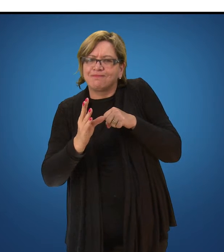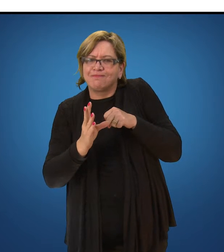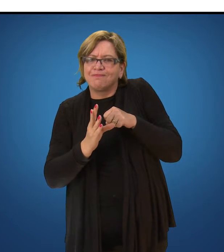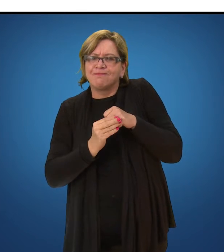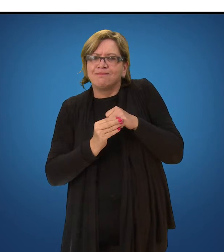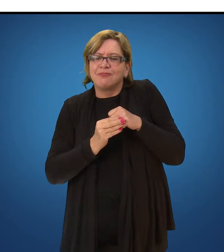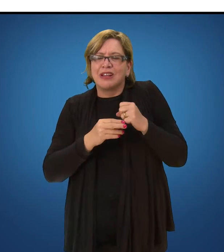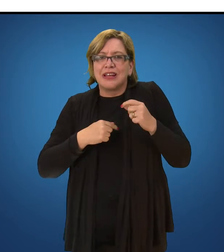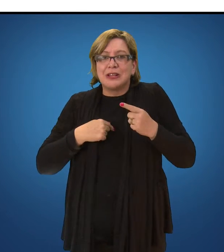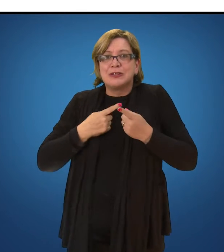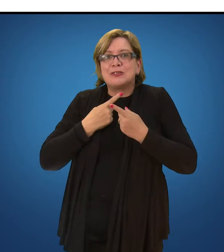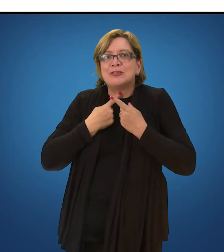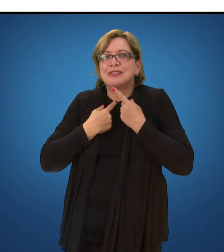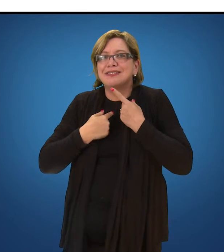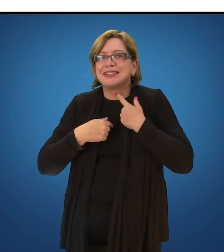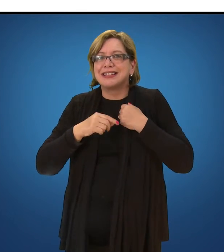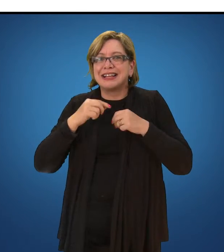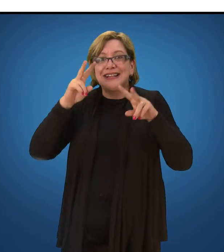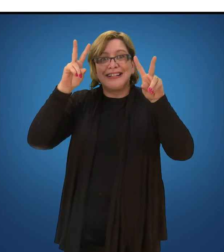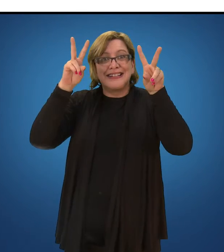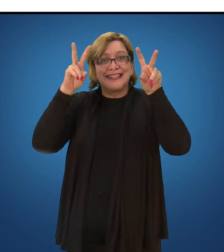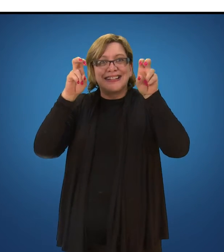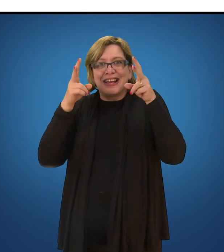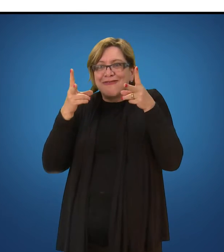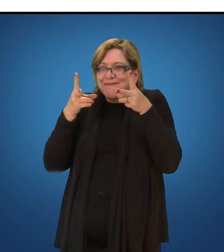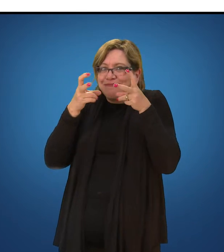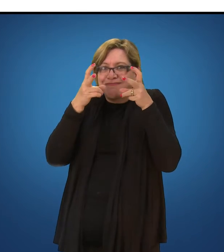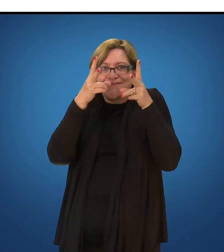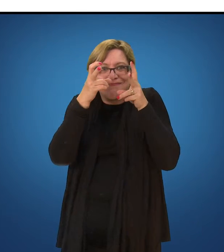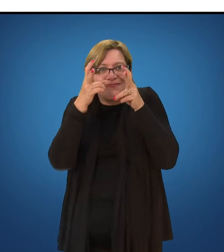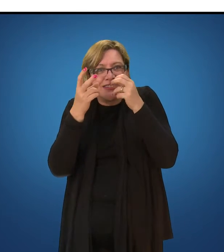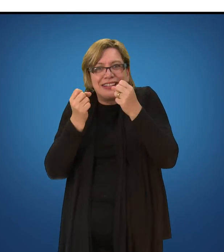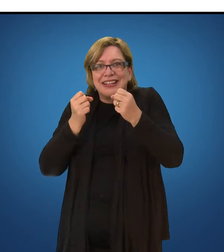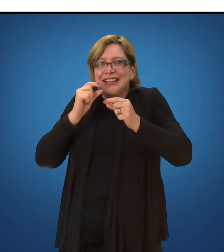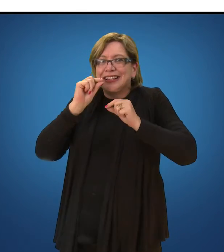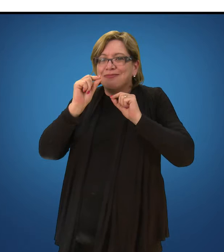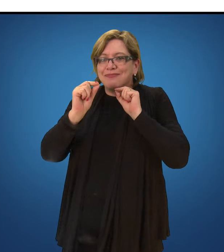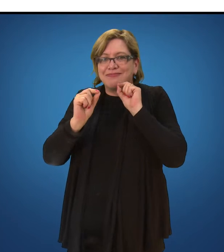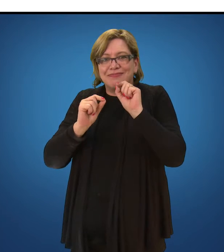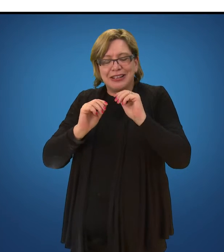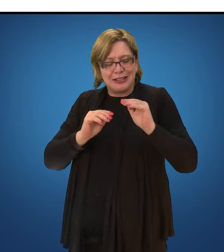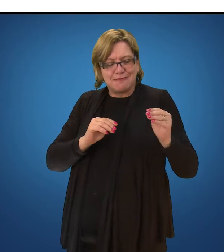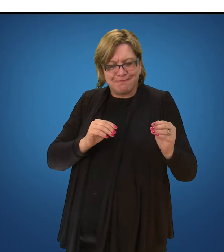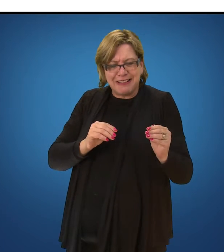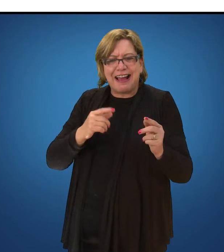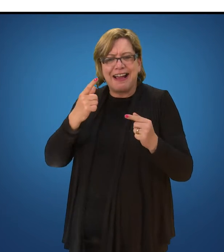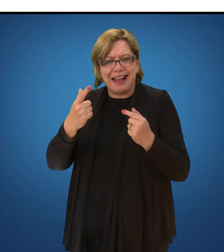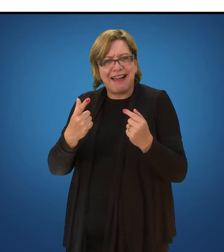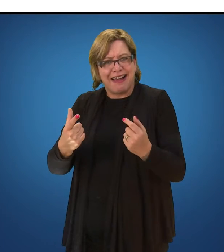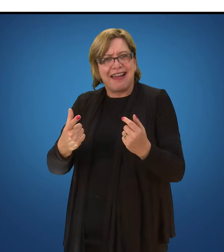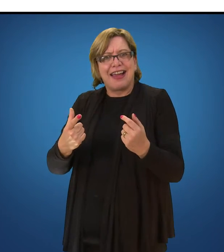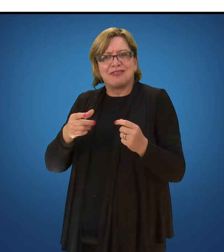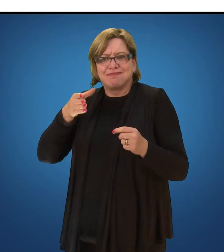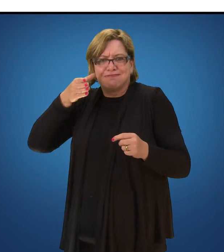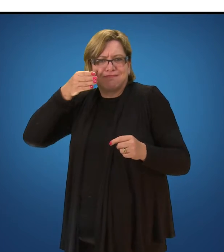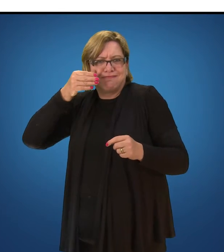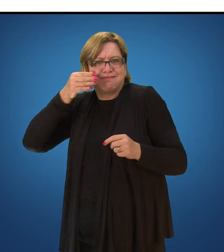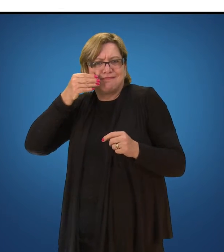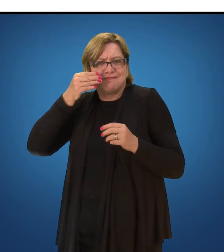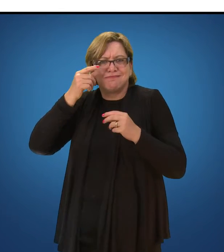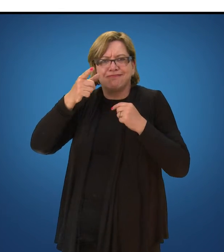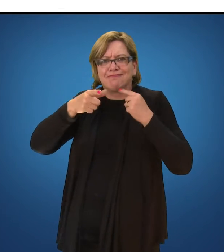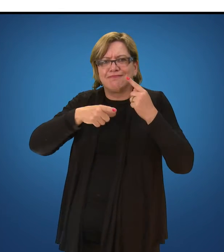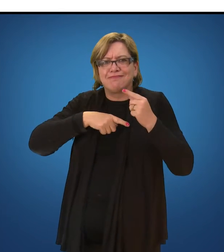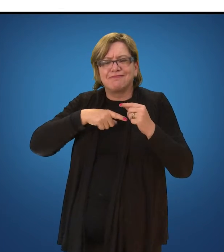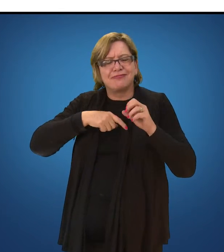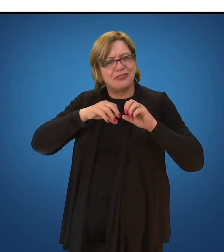se interessando por certos temas e decidindo prosseguir nesse caminho da curiosidade intelectual,